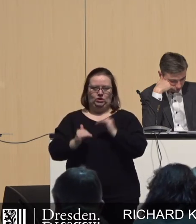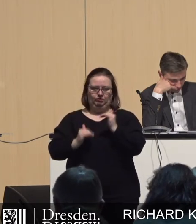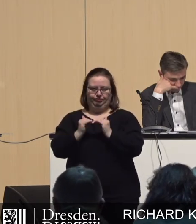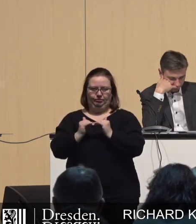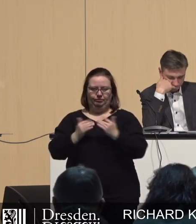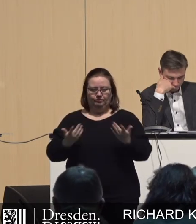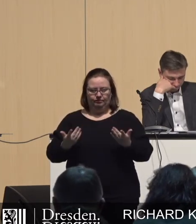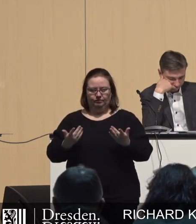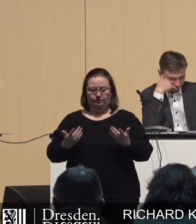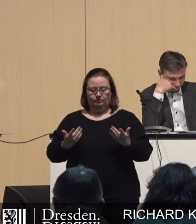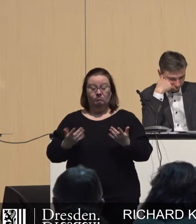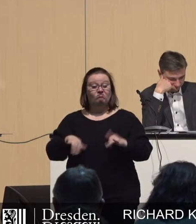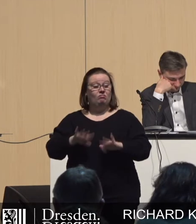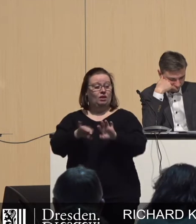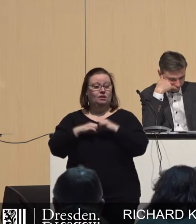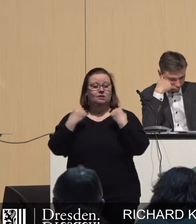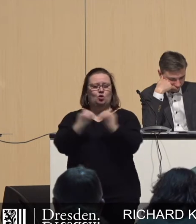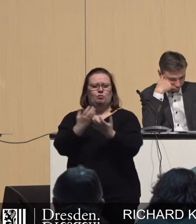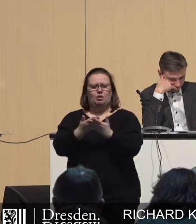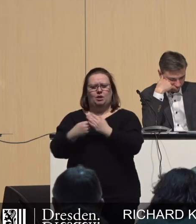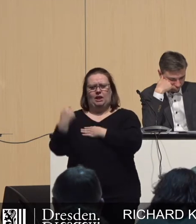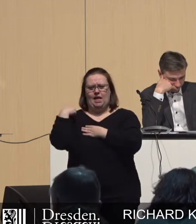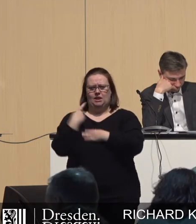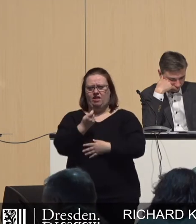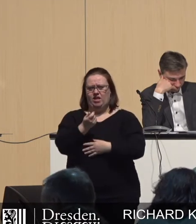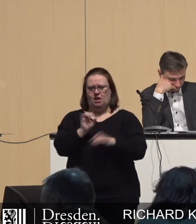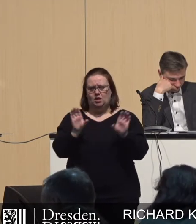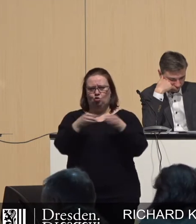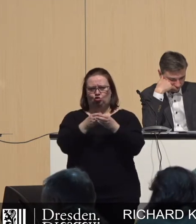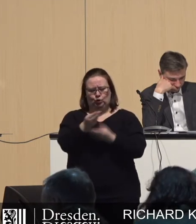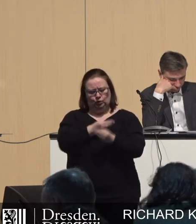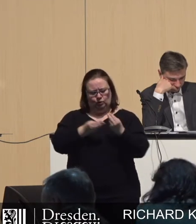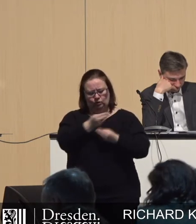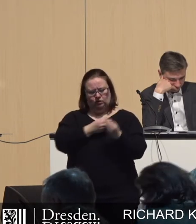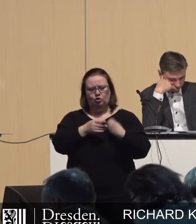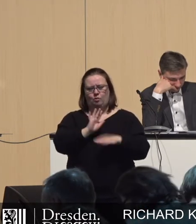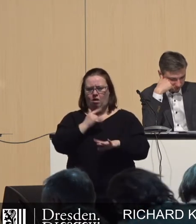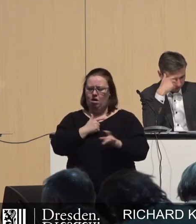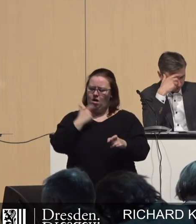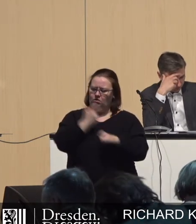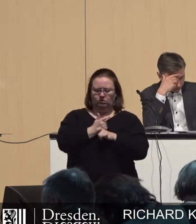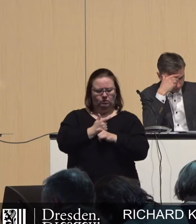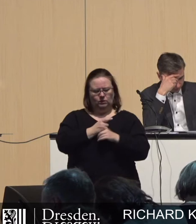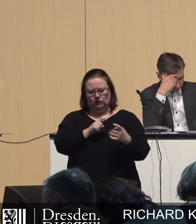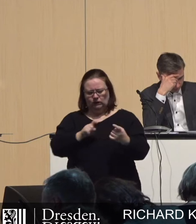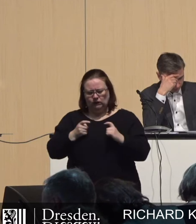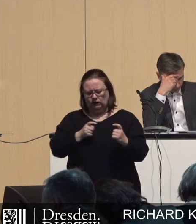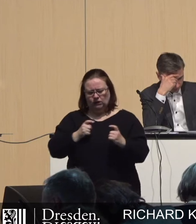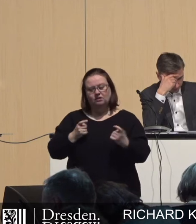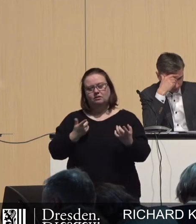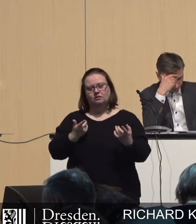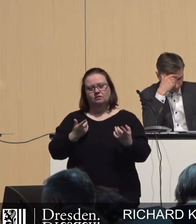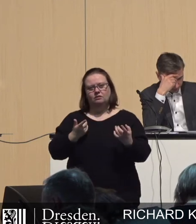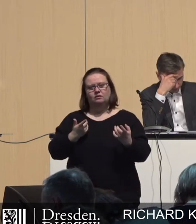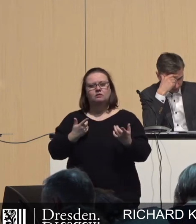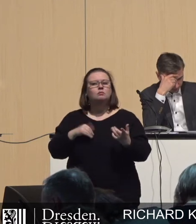Wir haben eine Situation erlebt, gerade gestern im Finanzausschuss, wo nochmal mit harten Worten darum gerungen wurde,